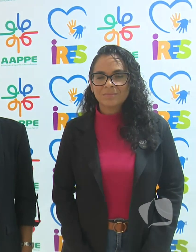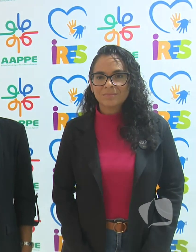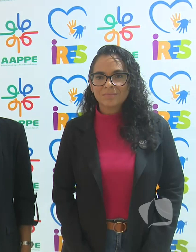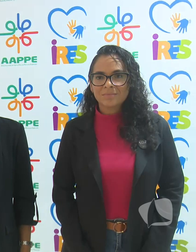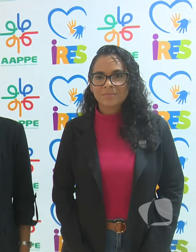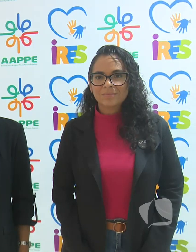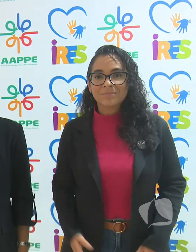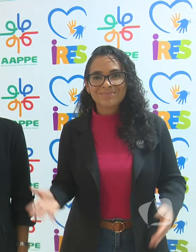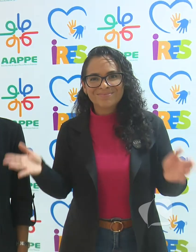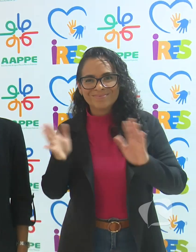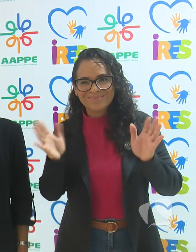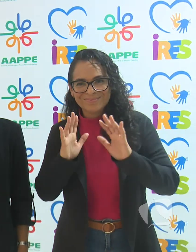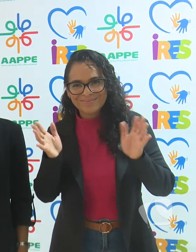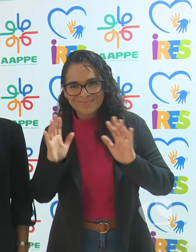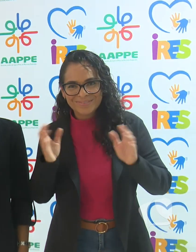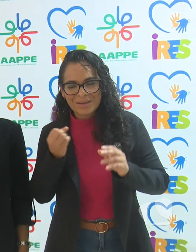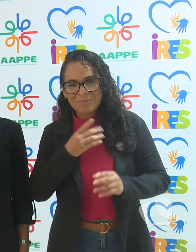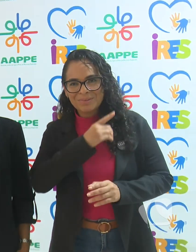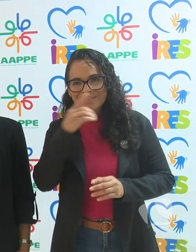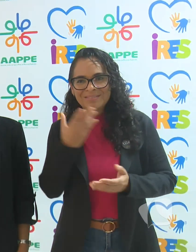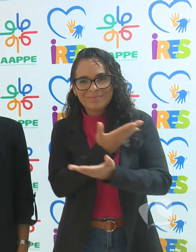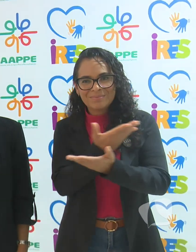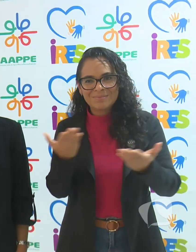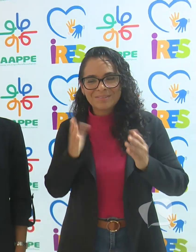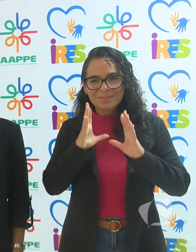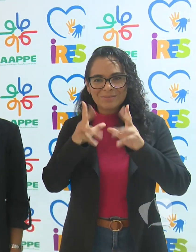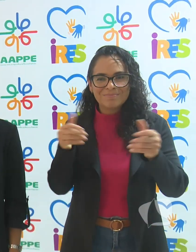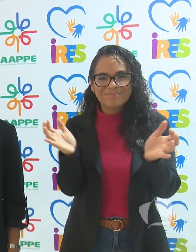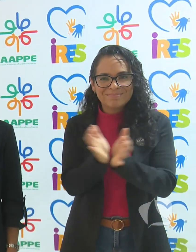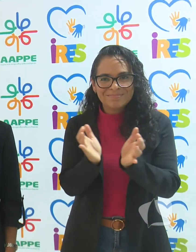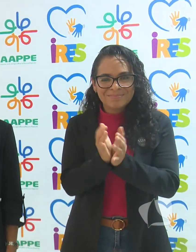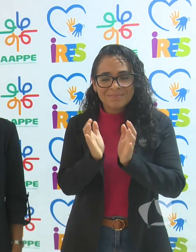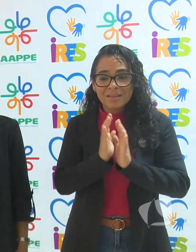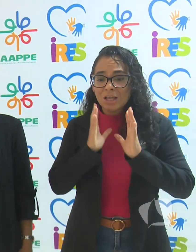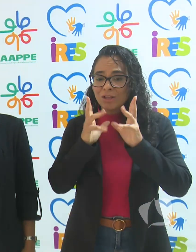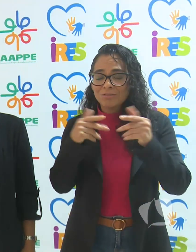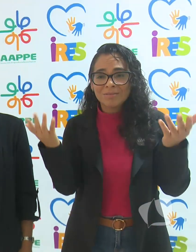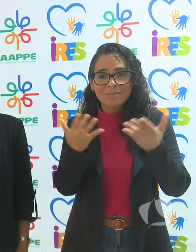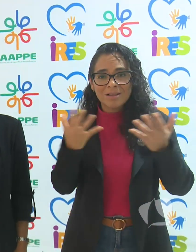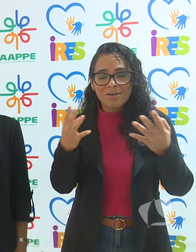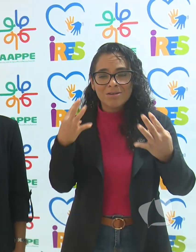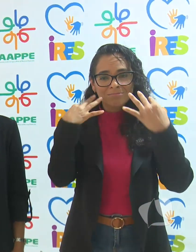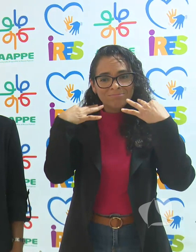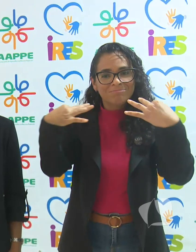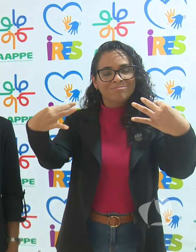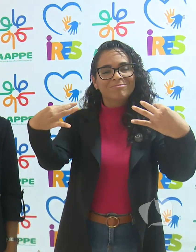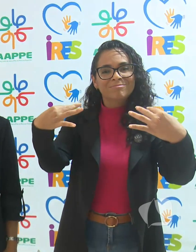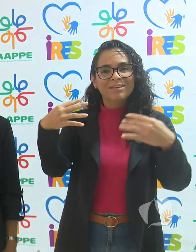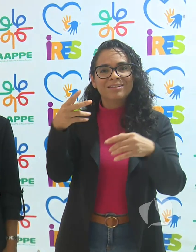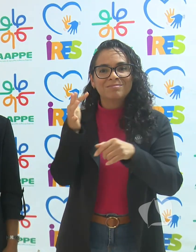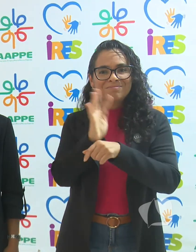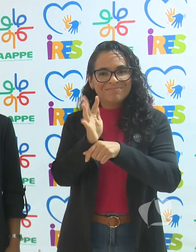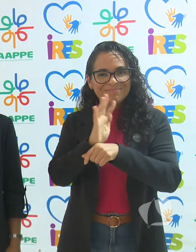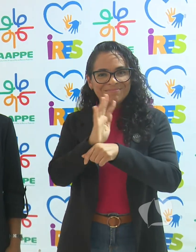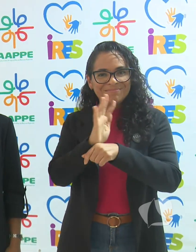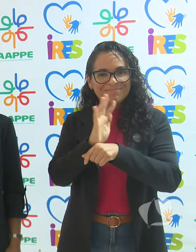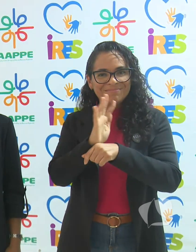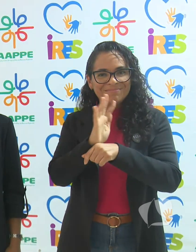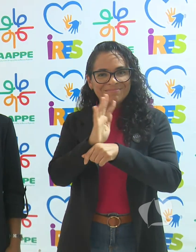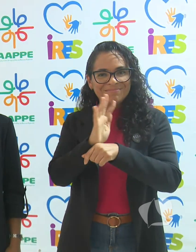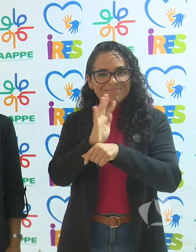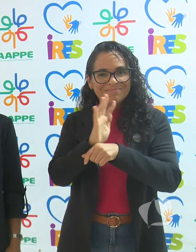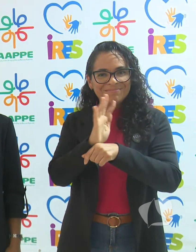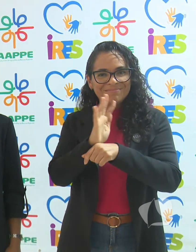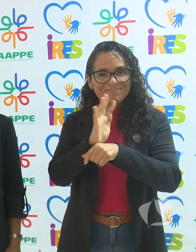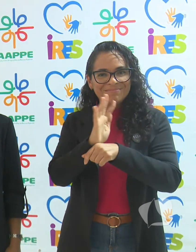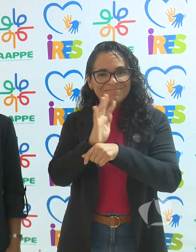Um abraço, Corlane, bom dia para você, para toda a nossa equipe, para todos que estão conosco acompanhando a programação da TV Mar pelo Brasil e Alagoas, pelo mundo